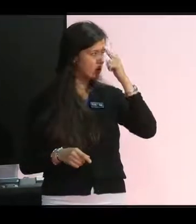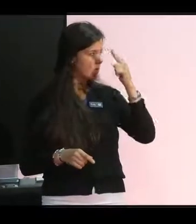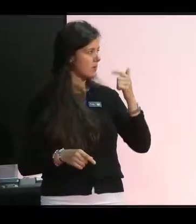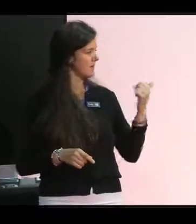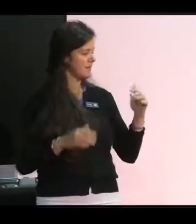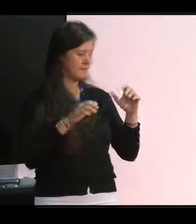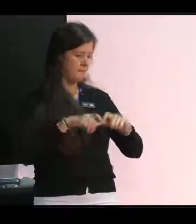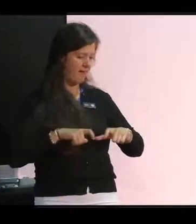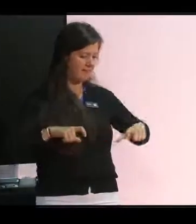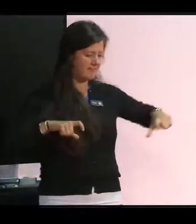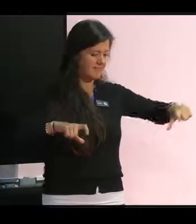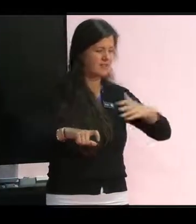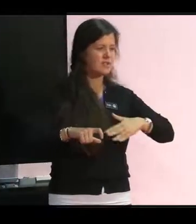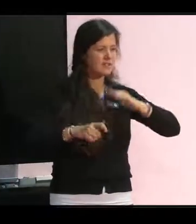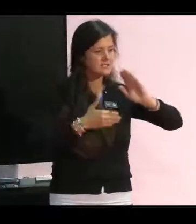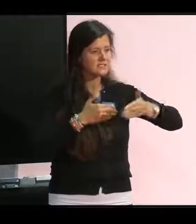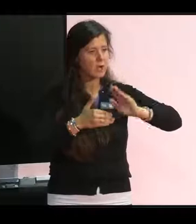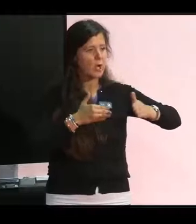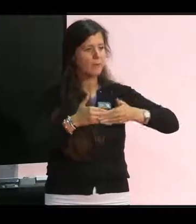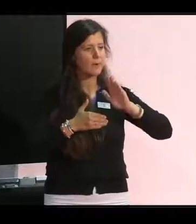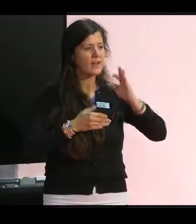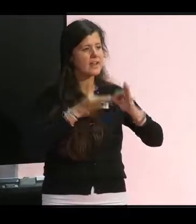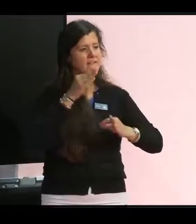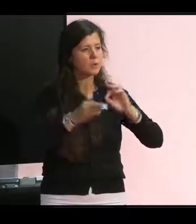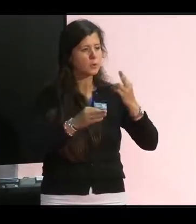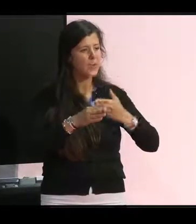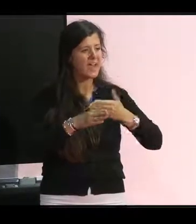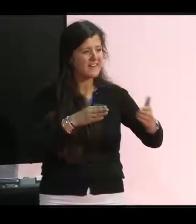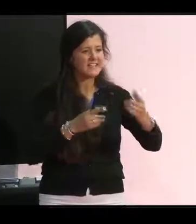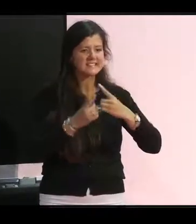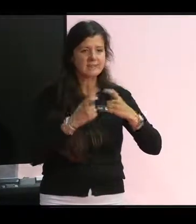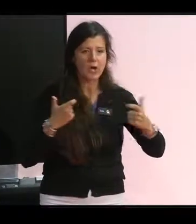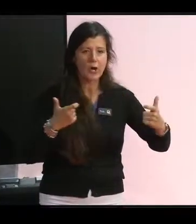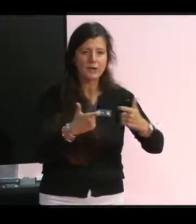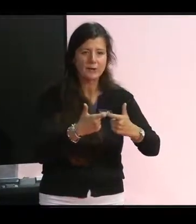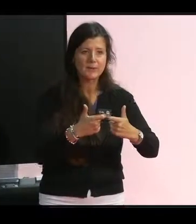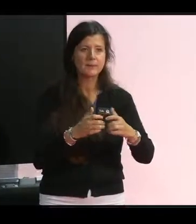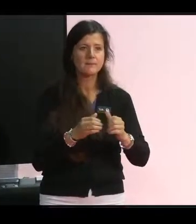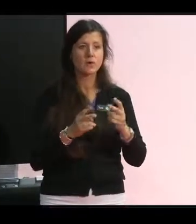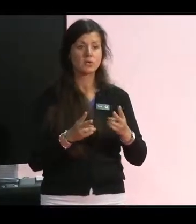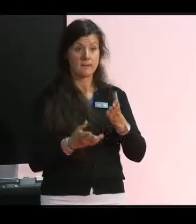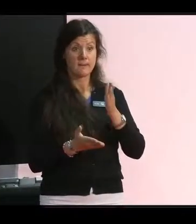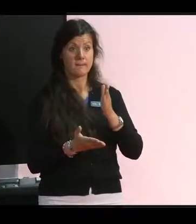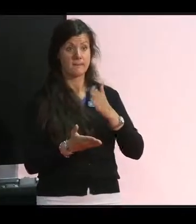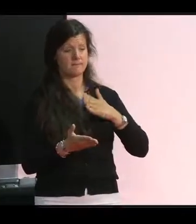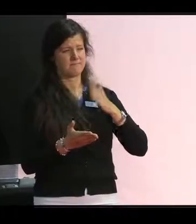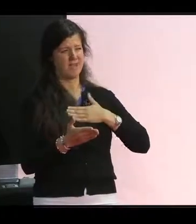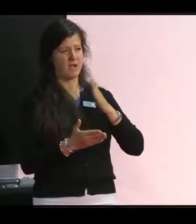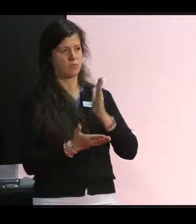kompetenta panelen svarar gärna på frågor efter seminariet. Det är också så att MyRight har ett monter